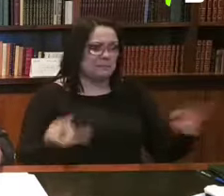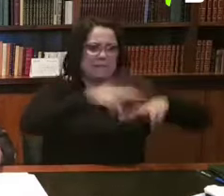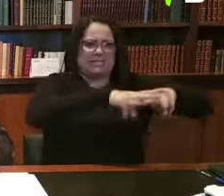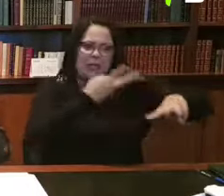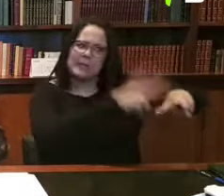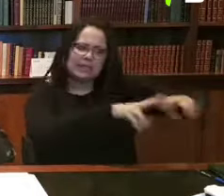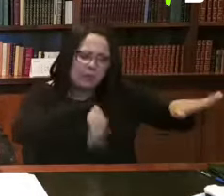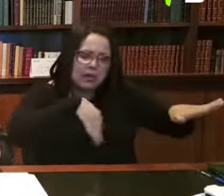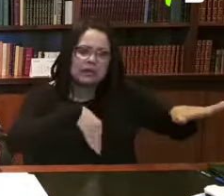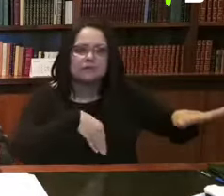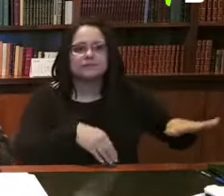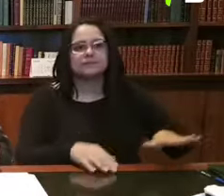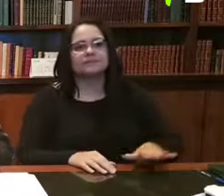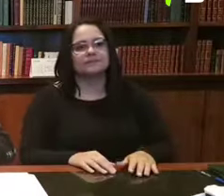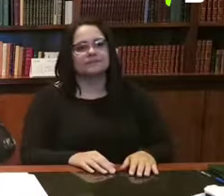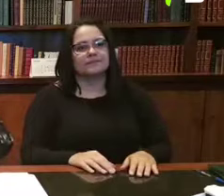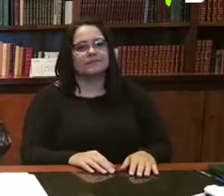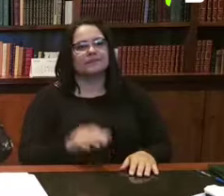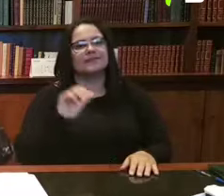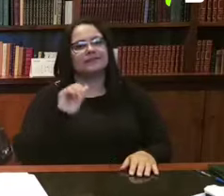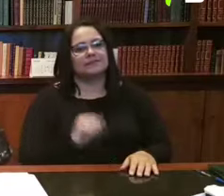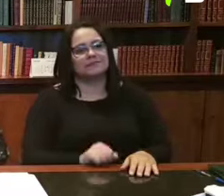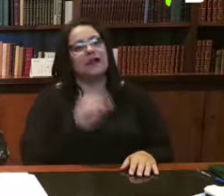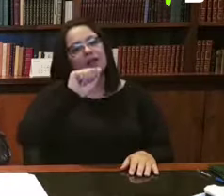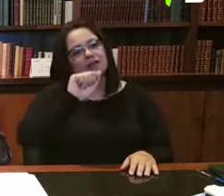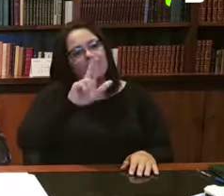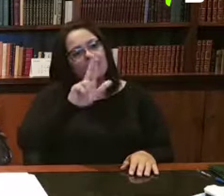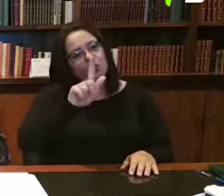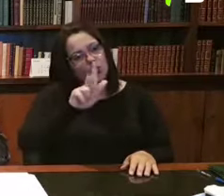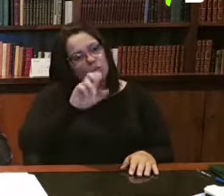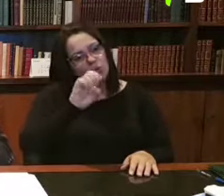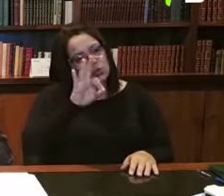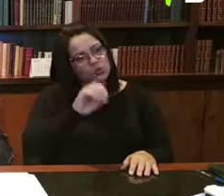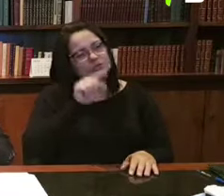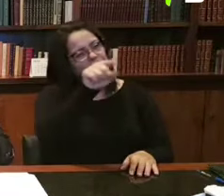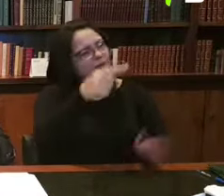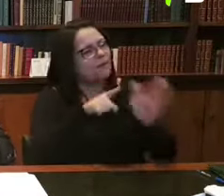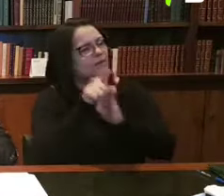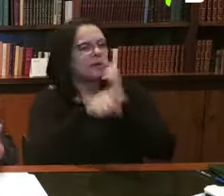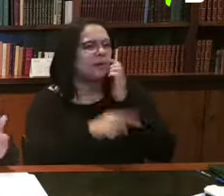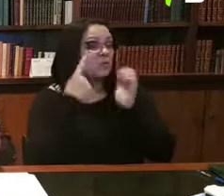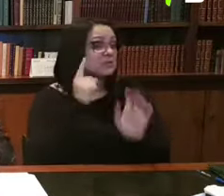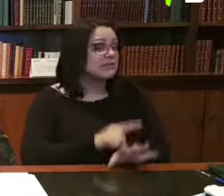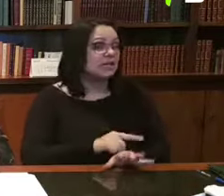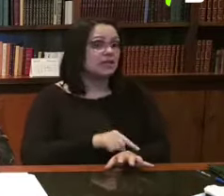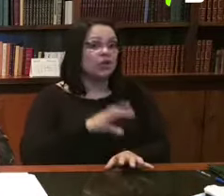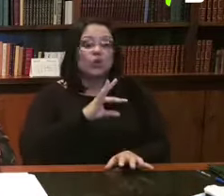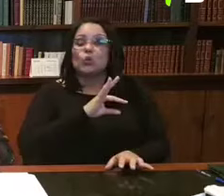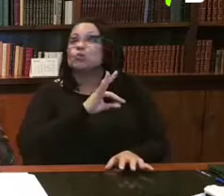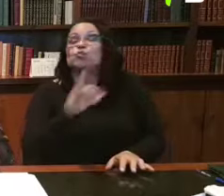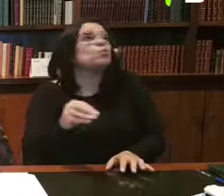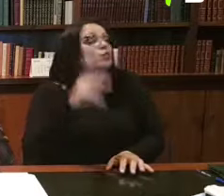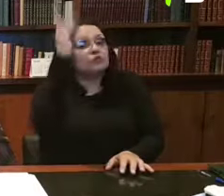academia vai augusto curiosidade não é como que eu faço de fora você se a má vontade ou a desinformação tudo para nós é